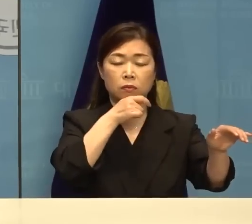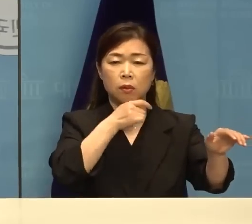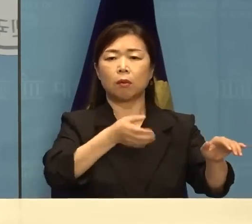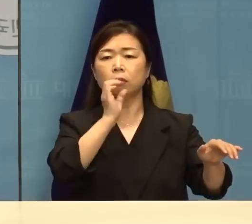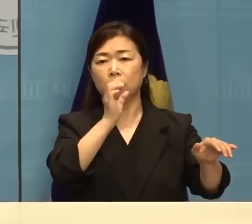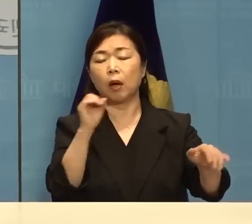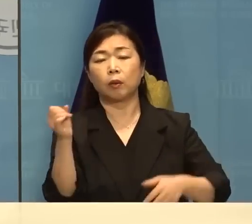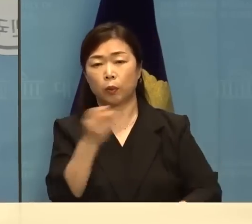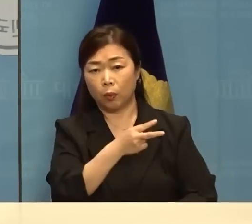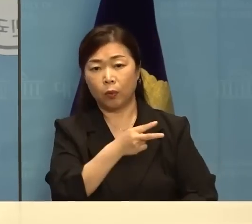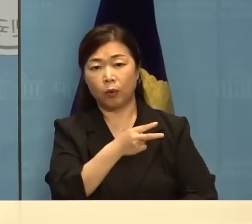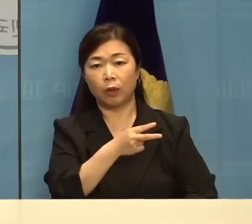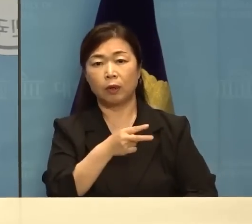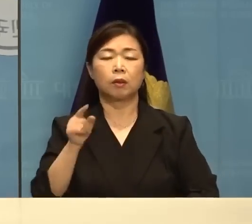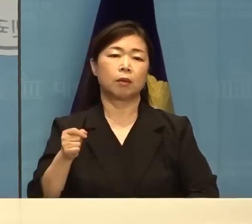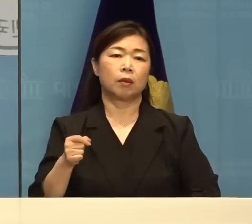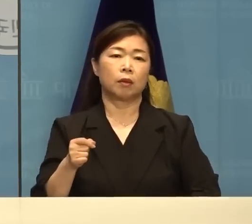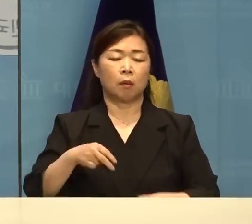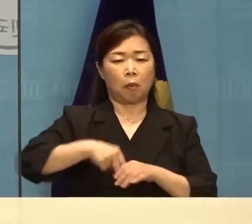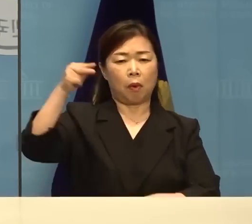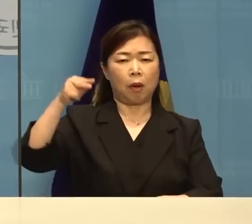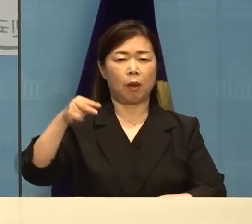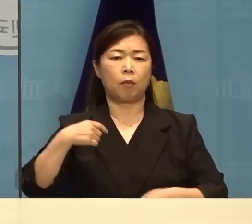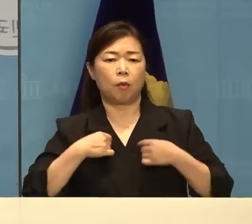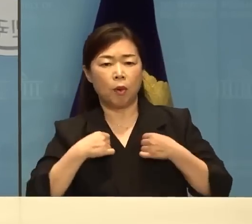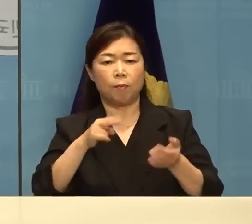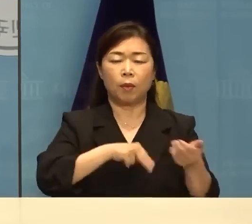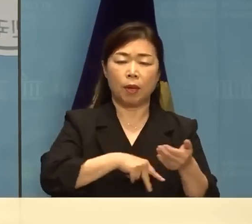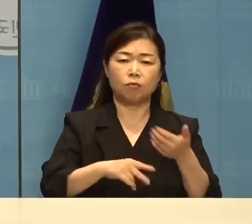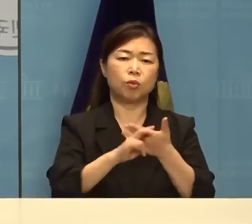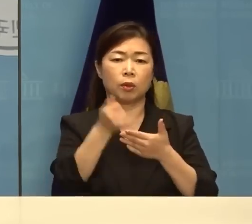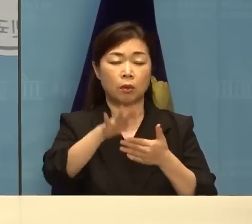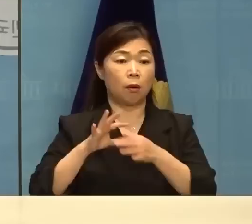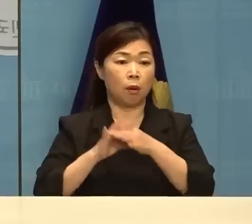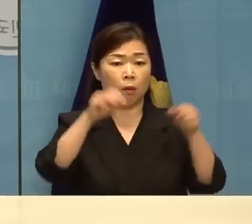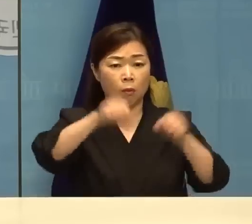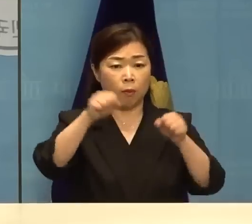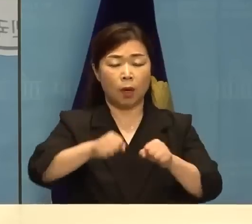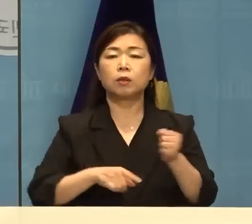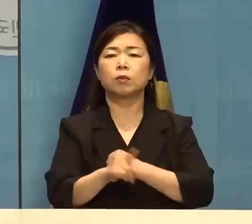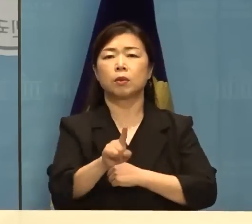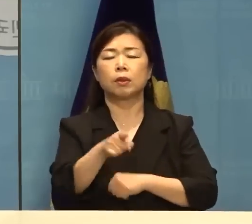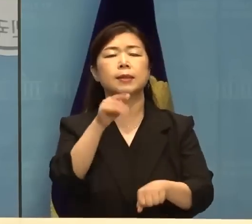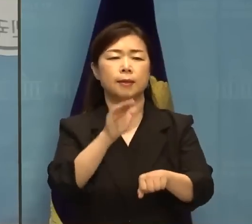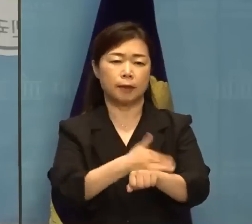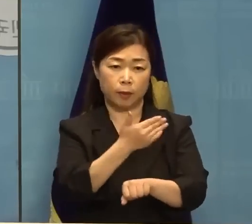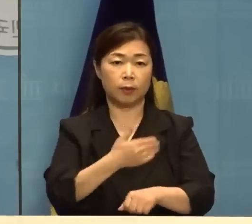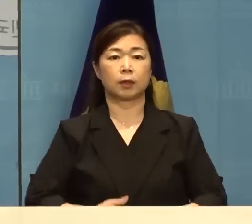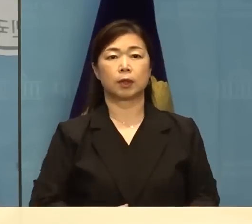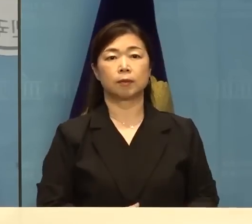있었고 그 다음에 또 이렇게 팔 수 없는 불법 판매 행위를 하는데도 계속 통과되는 것에 대해서 매우 잘못됐다라고 생각이